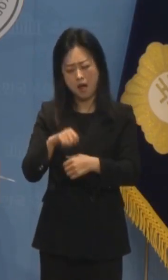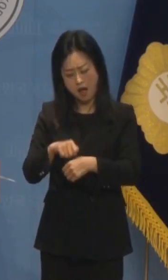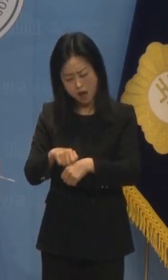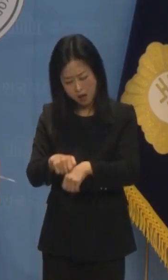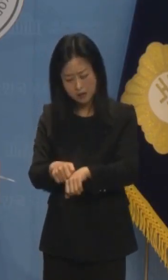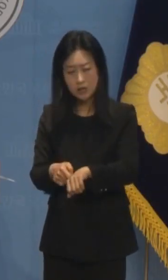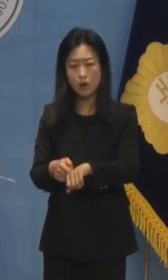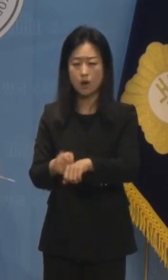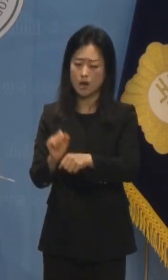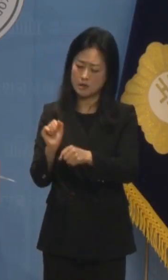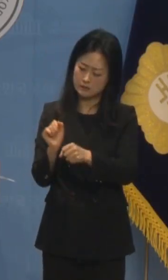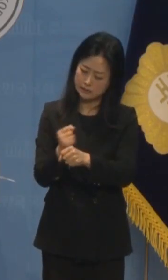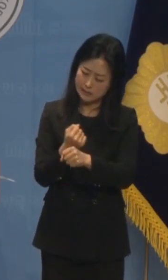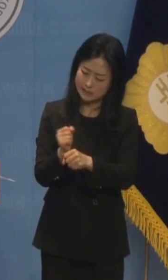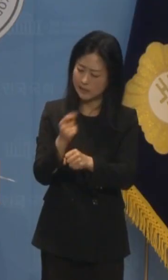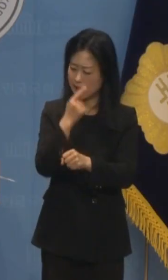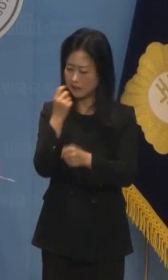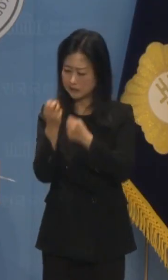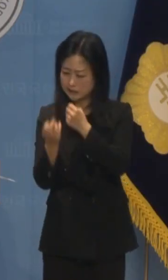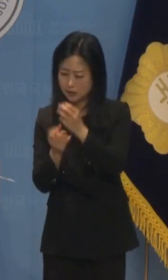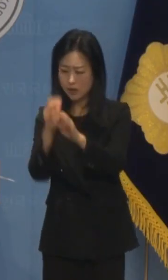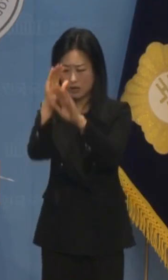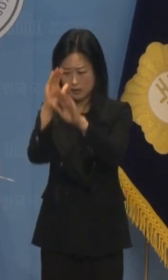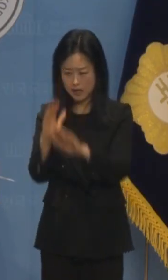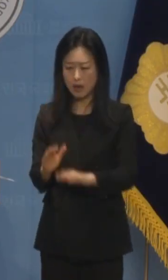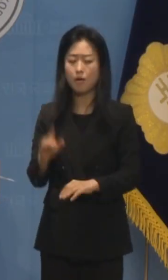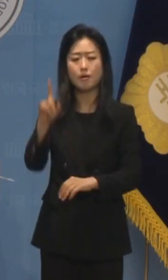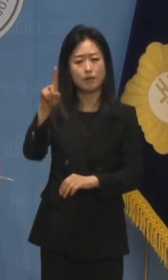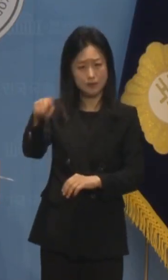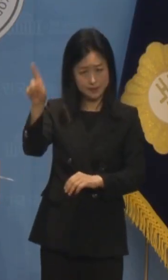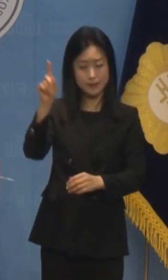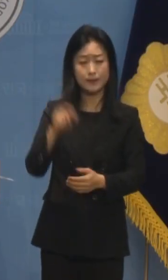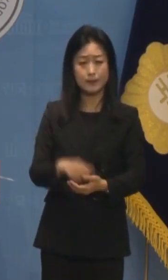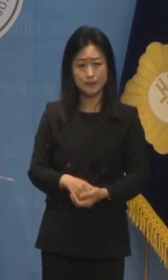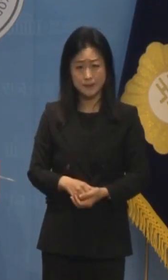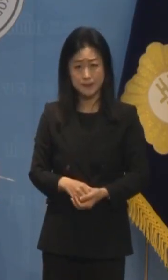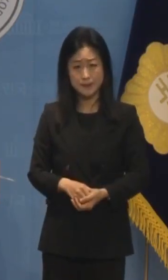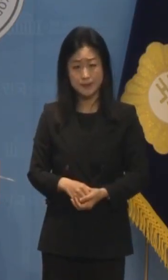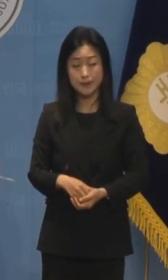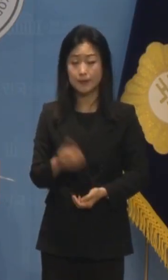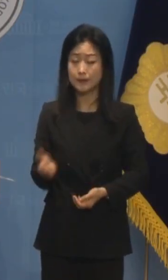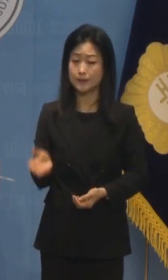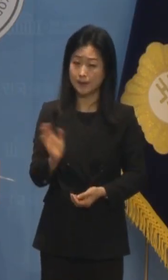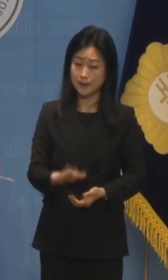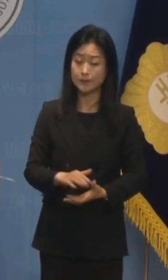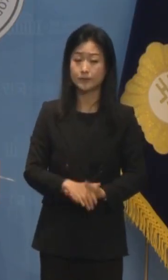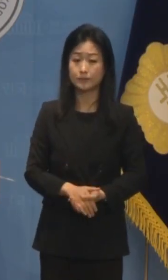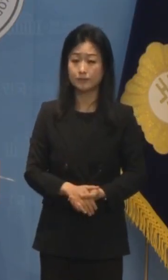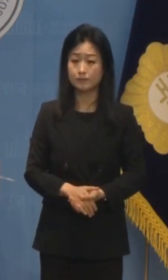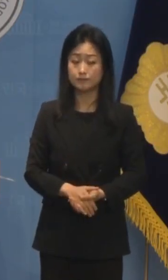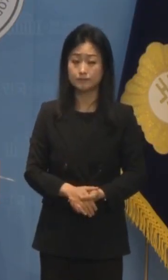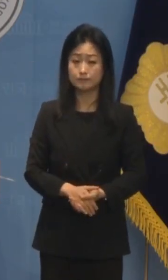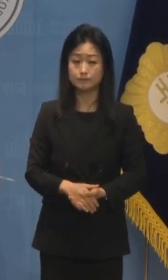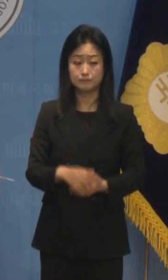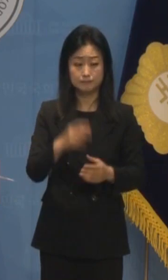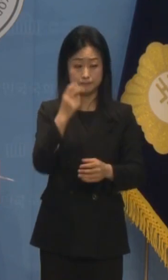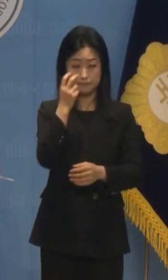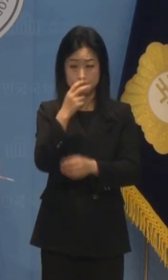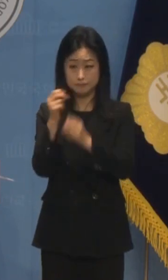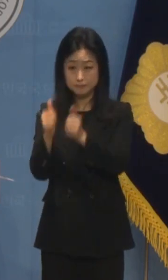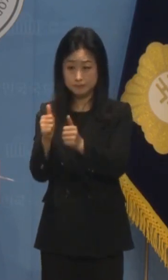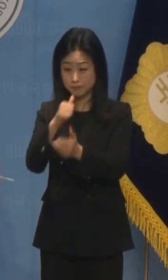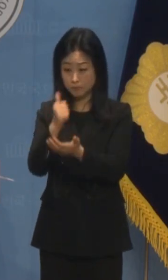법리와 조작된 증거에 의존하고 있다는 사실이 드러났습니다. 그런데 검찰은 무죄 판결이